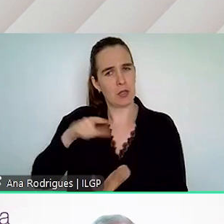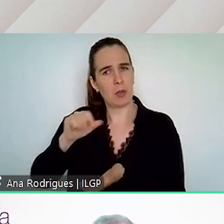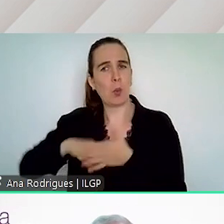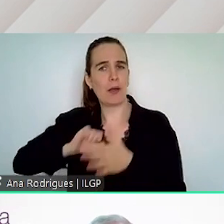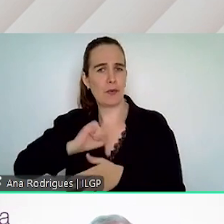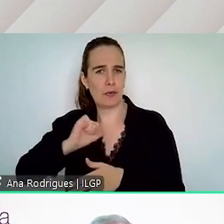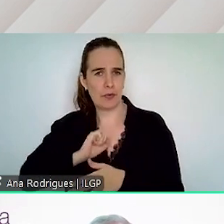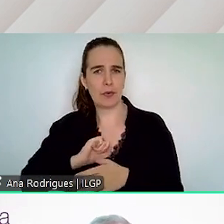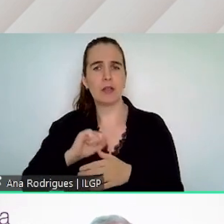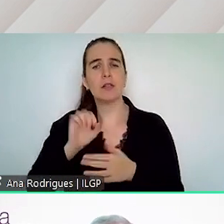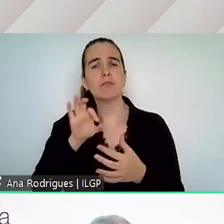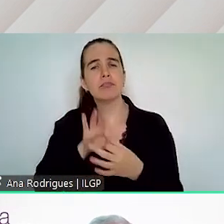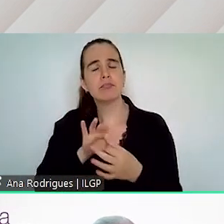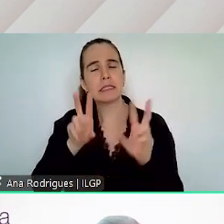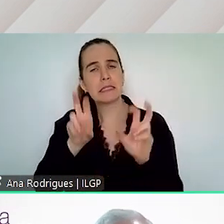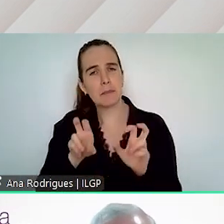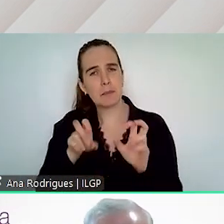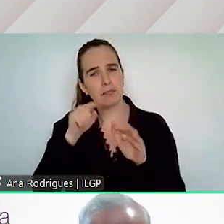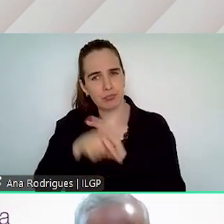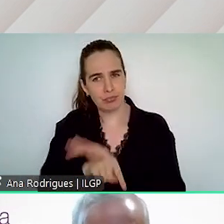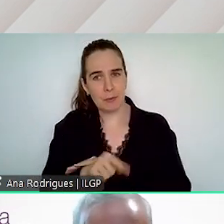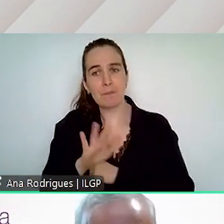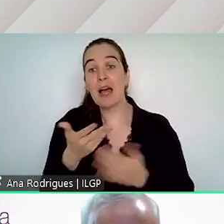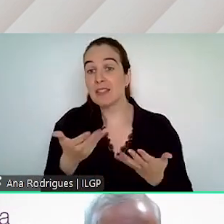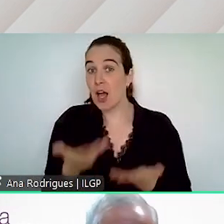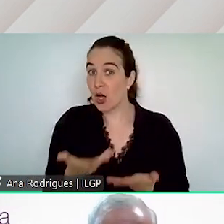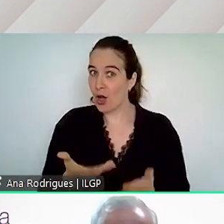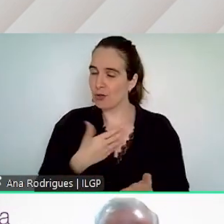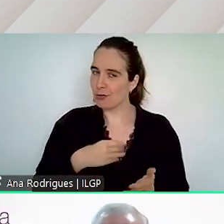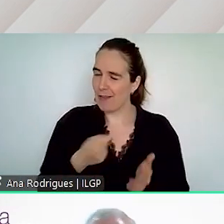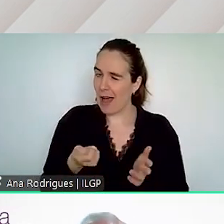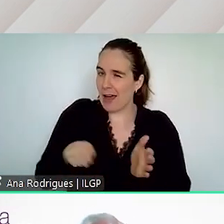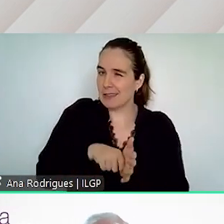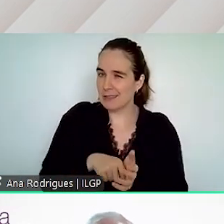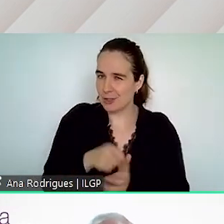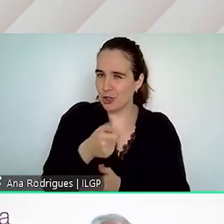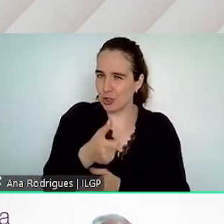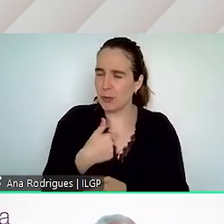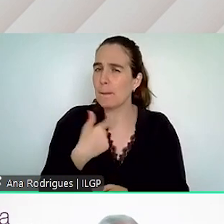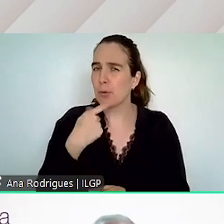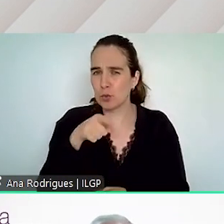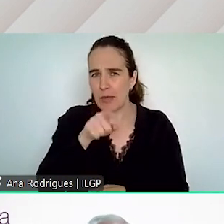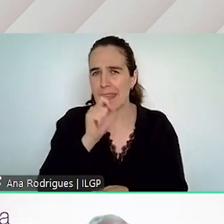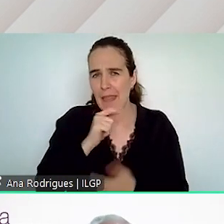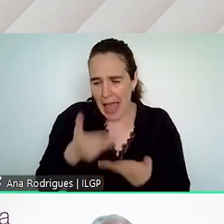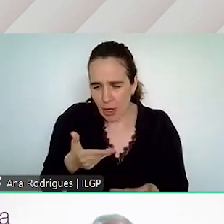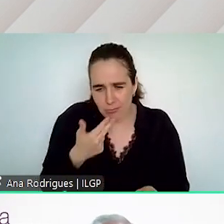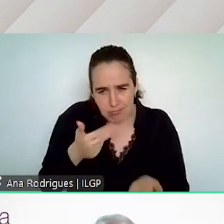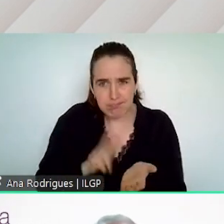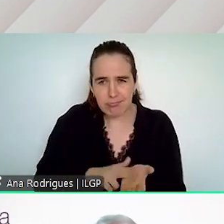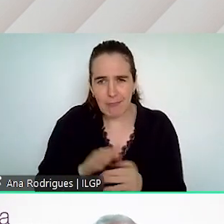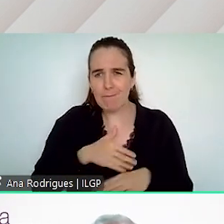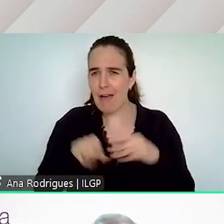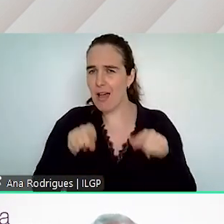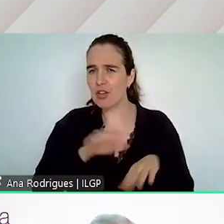Network Society. Mas agora gostava de ser um bocadinho polémico e de perguntar: será que isto está a ser transposto para a nossa administração